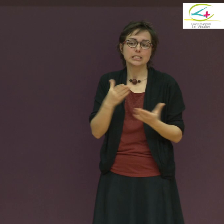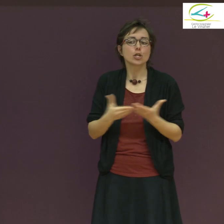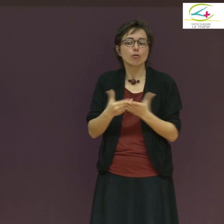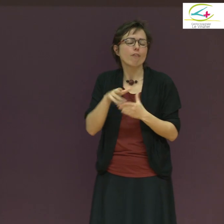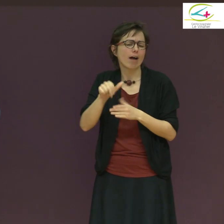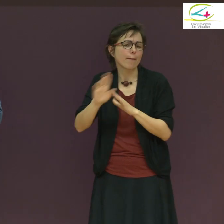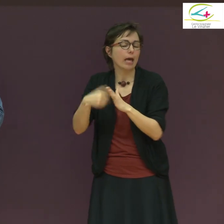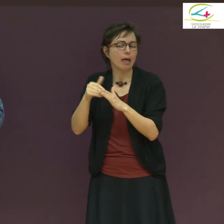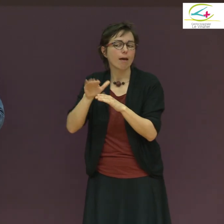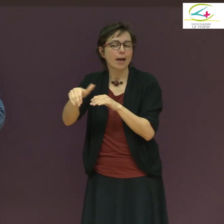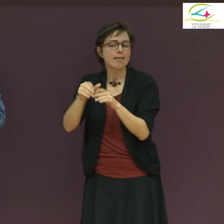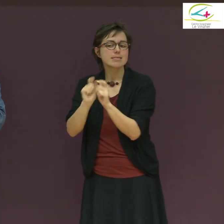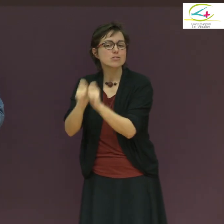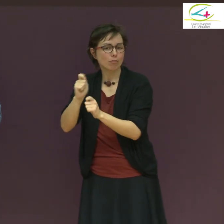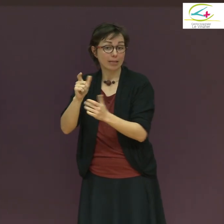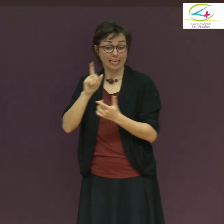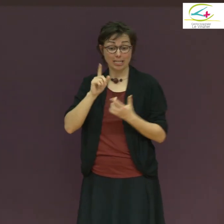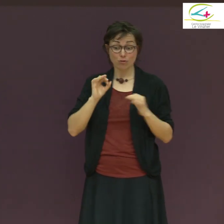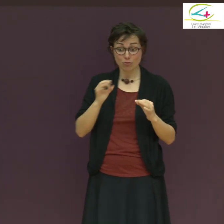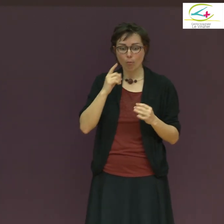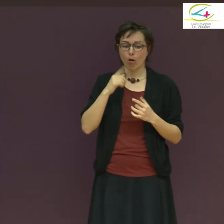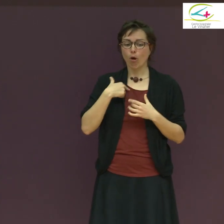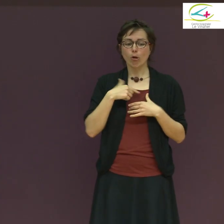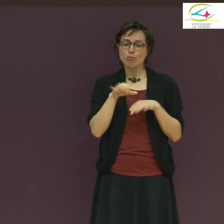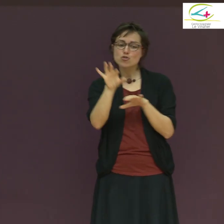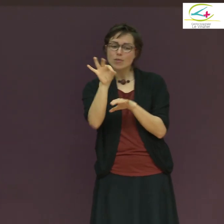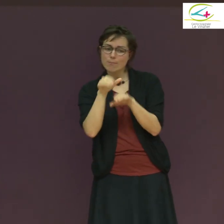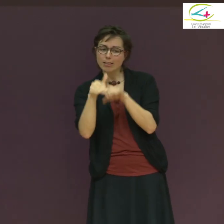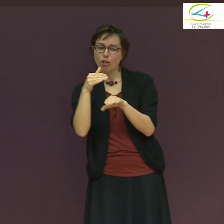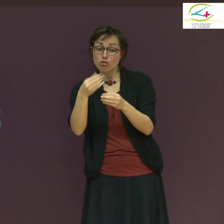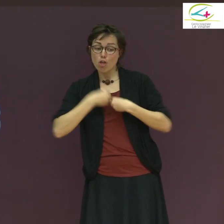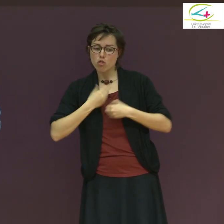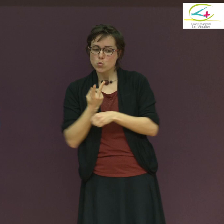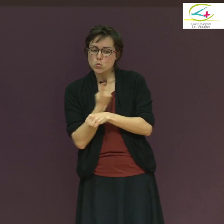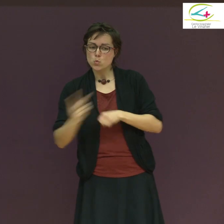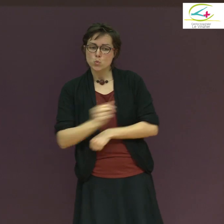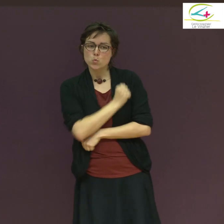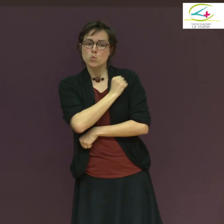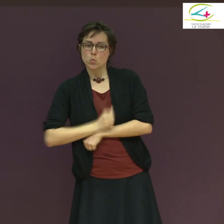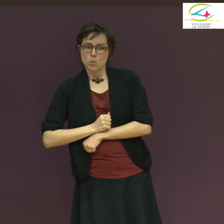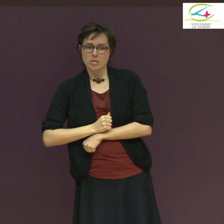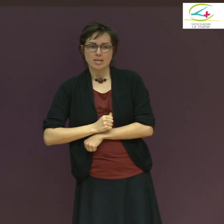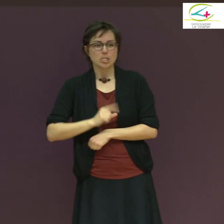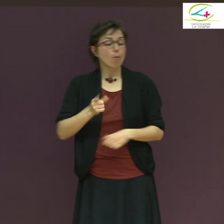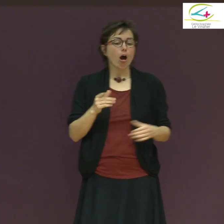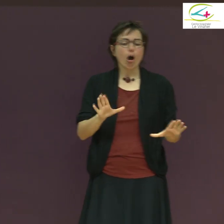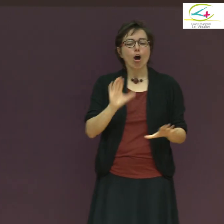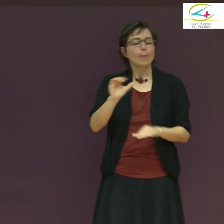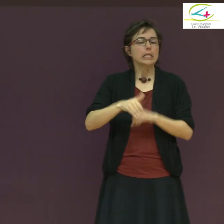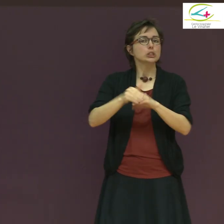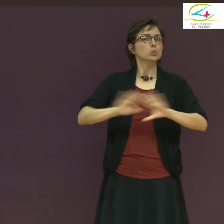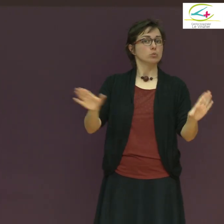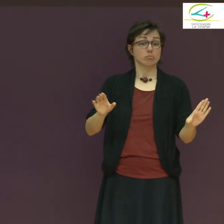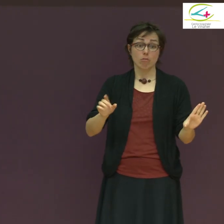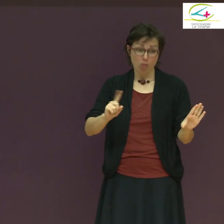l'heure, un moyen qui peut nous mettre en danger, on est déjà dans quelque chose d'autre. Ça ne peut pas être anodin. On a